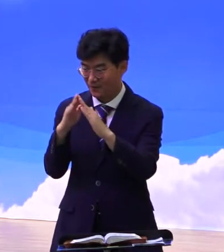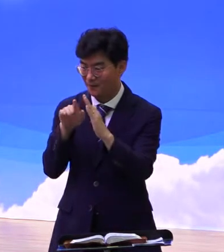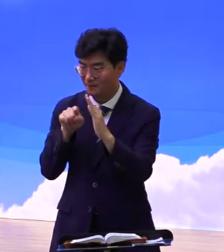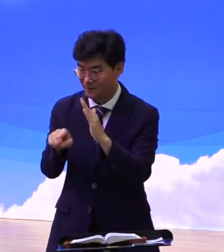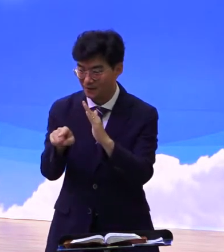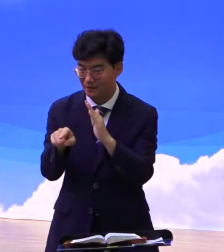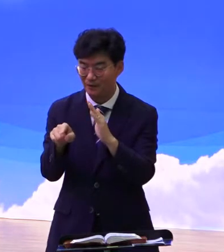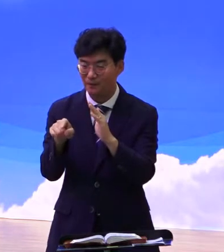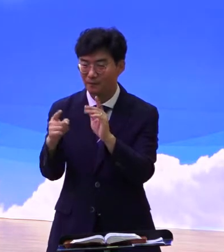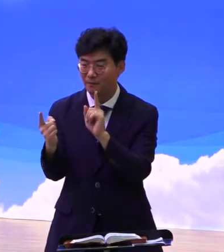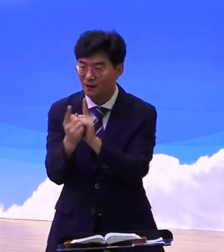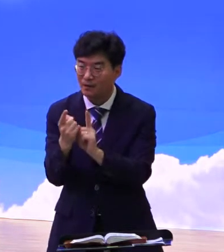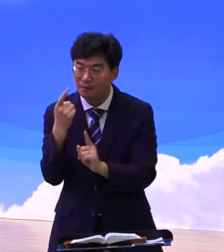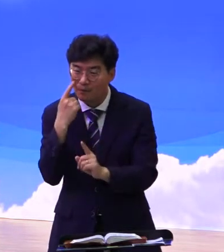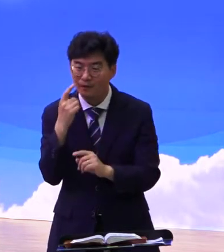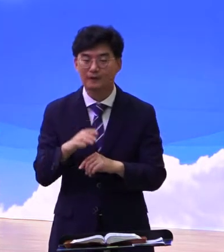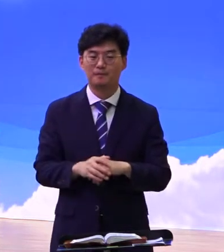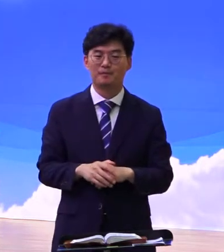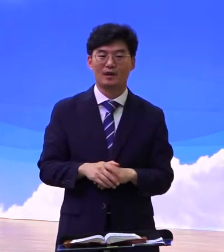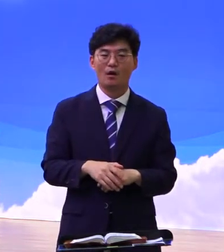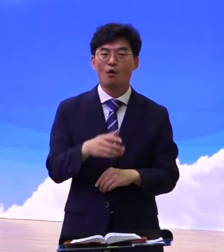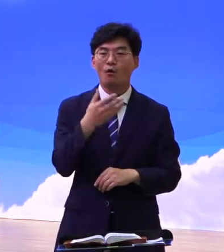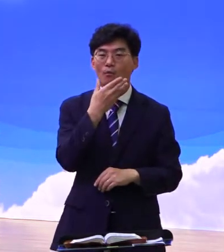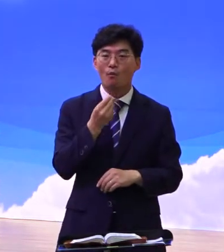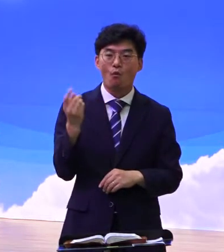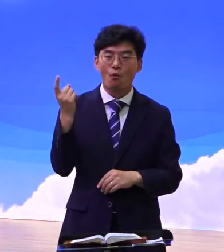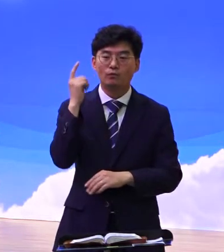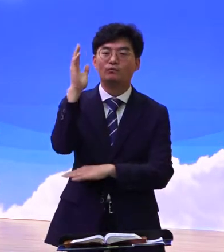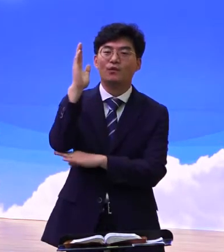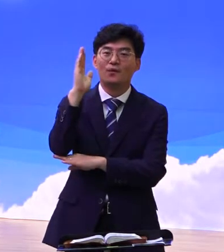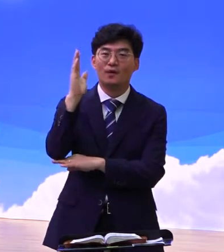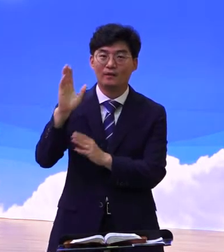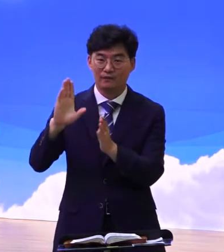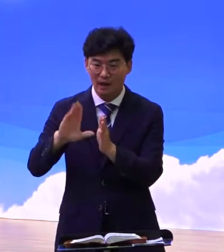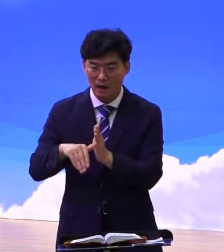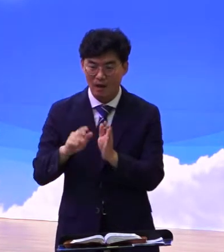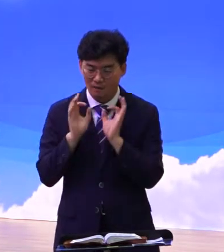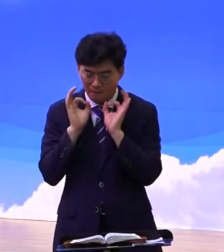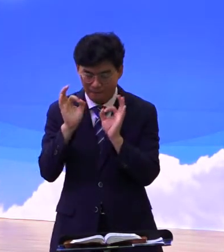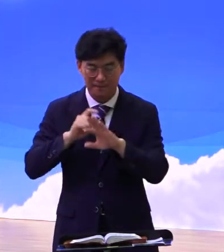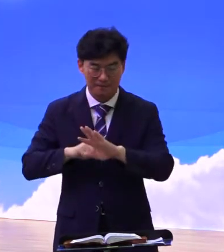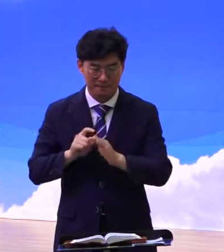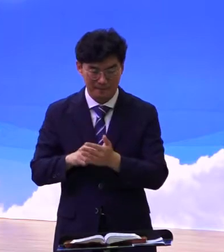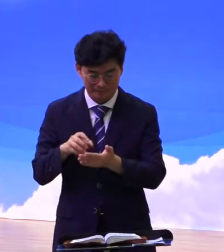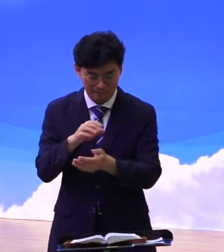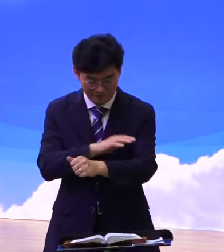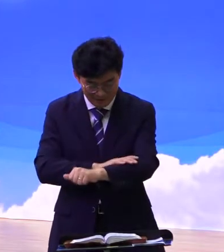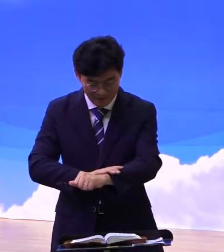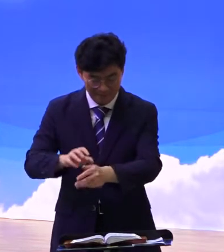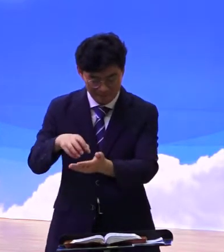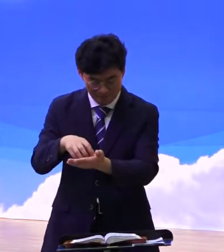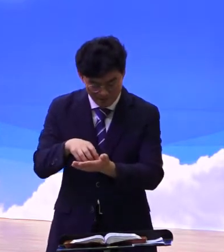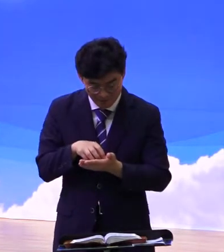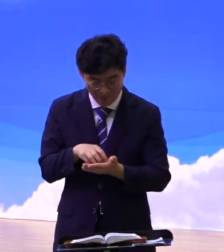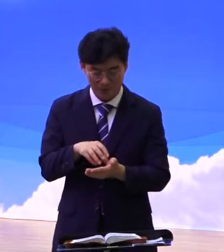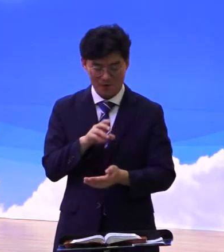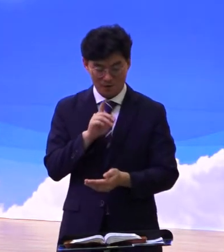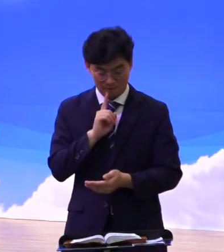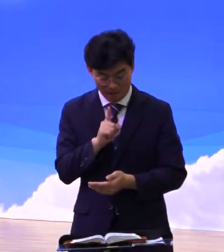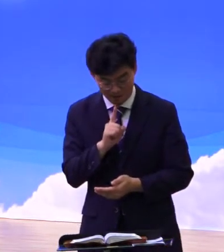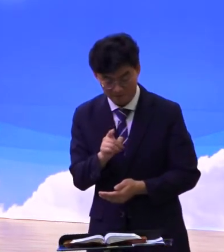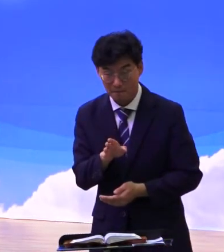간절한 마음으로 그 말씀을 받고 그 말씀이 정말 그런가 해서 날마다